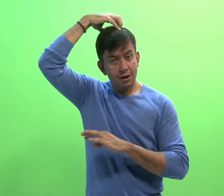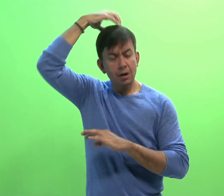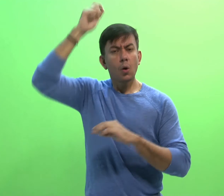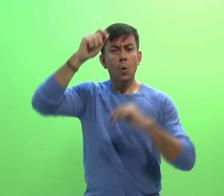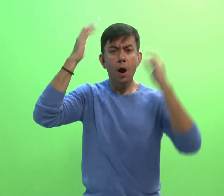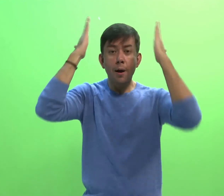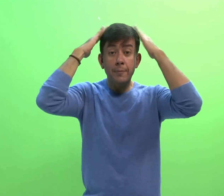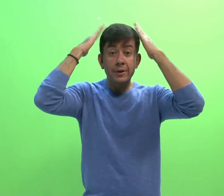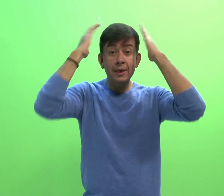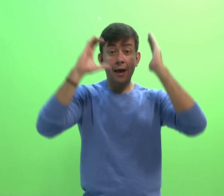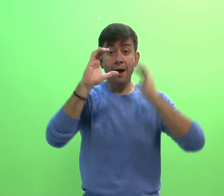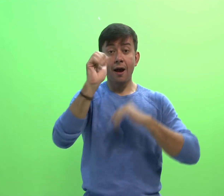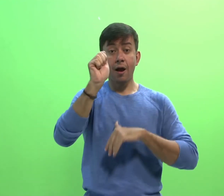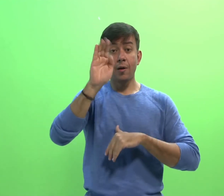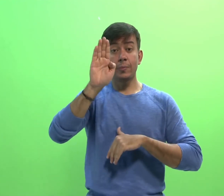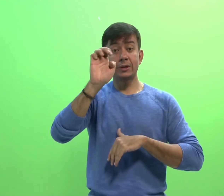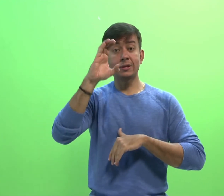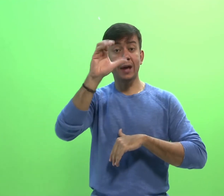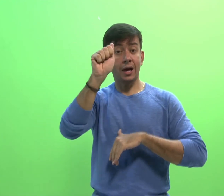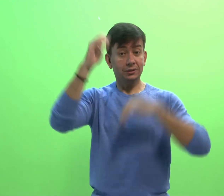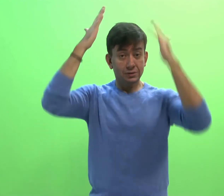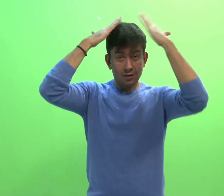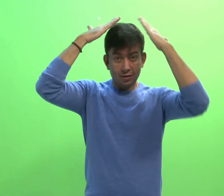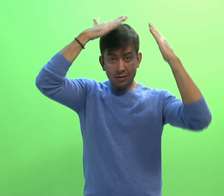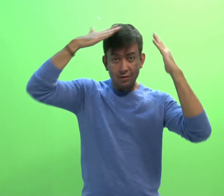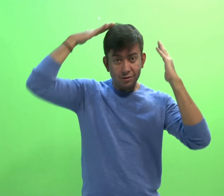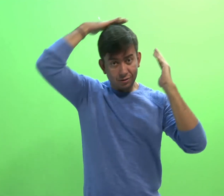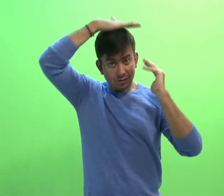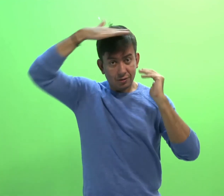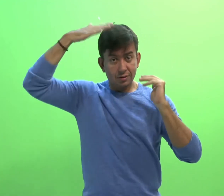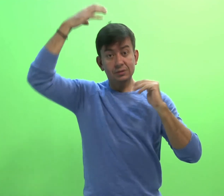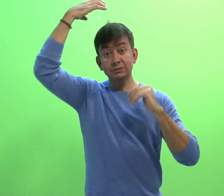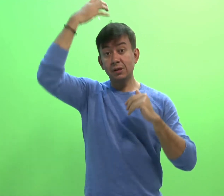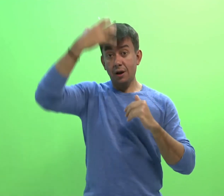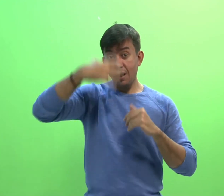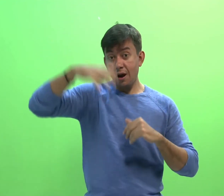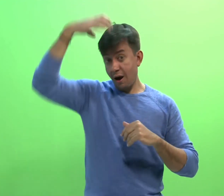na cabeça, indicando para onde se vai a coroa.